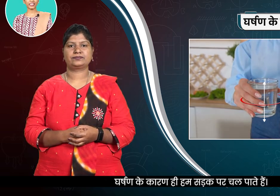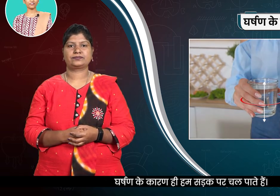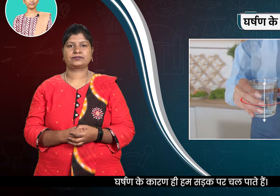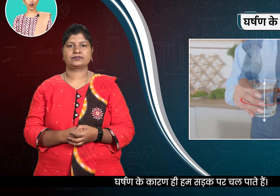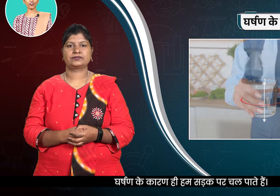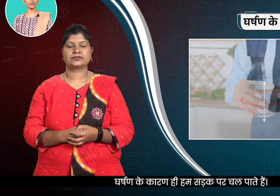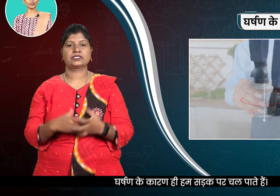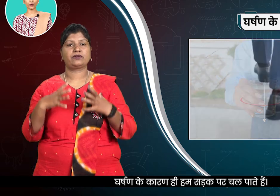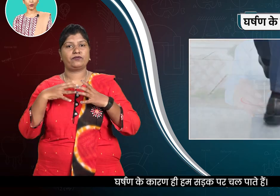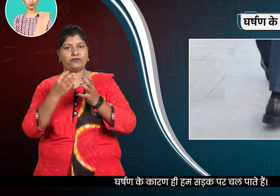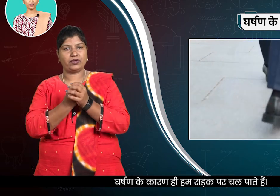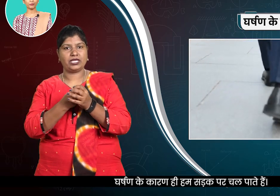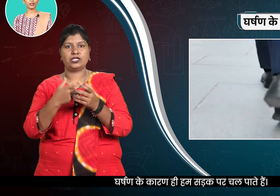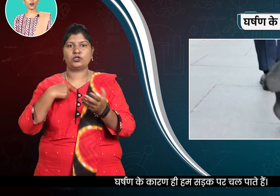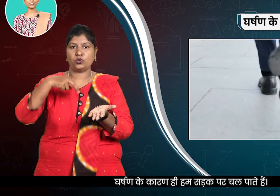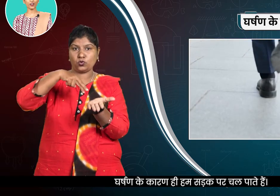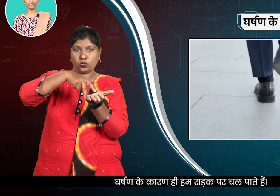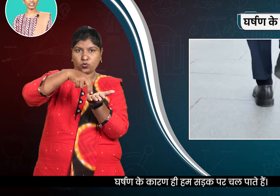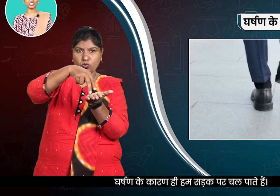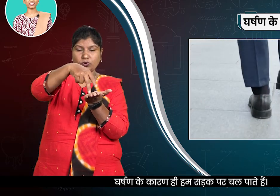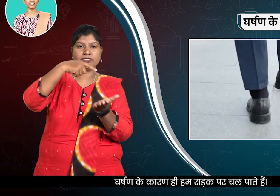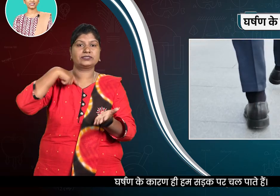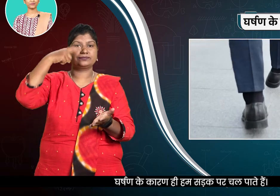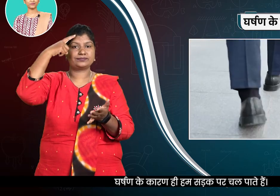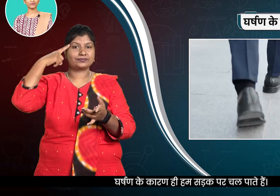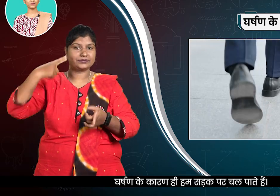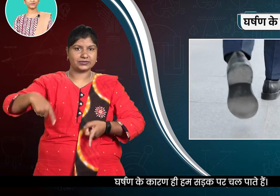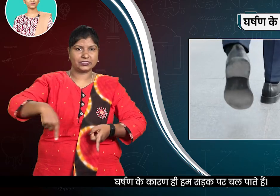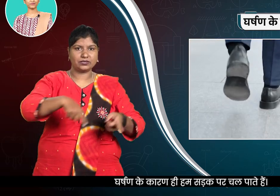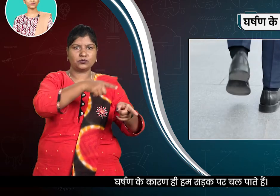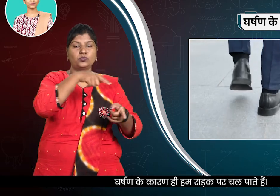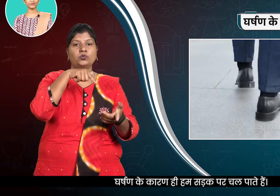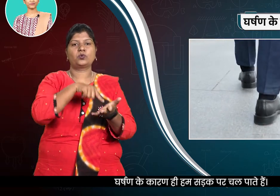घर्षन के कारण ही हम सड़क पर चल पाते है